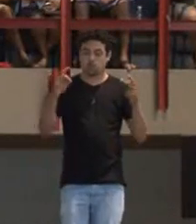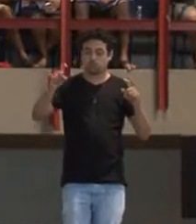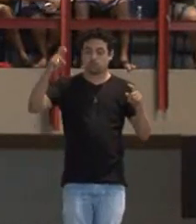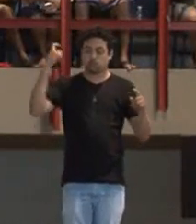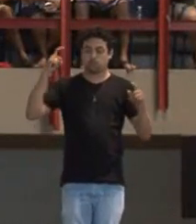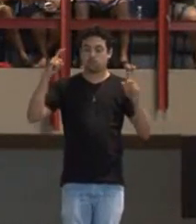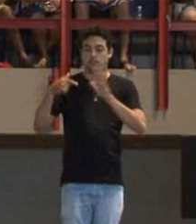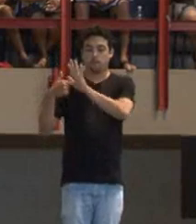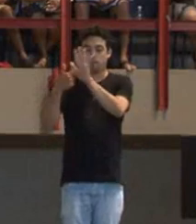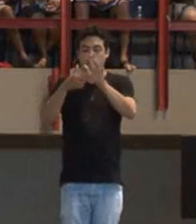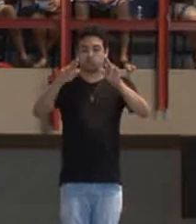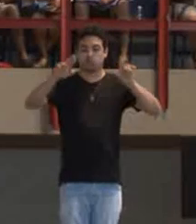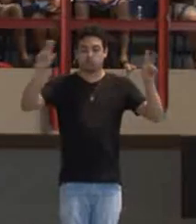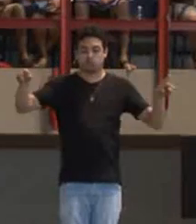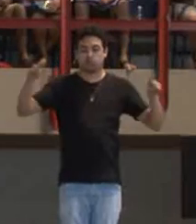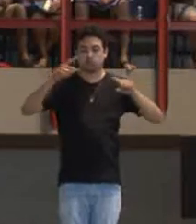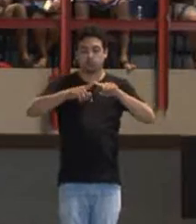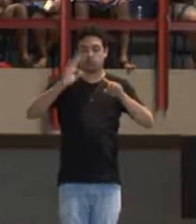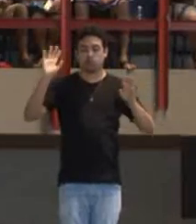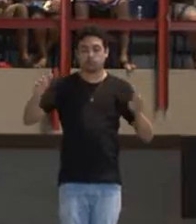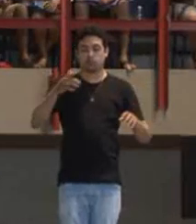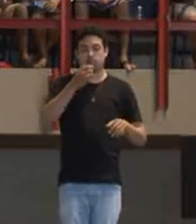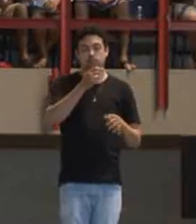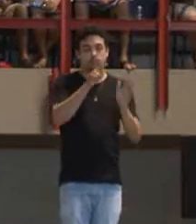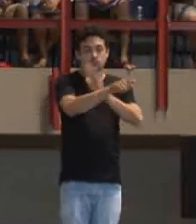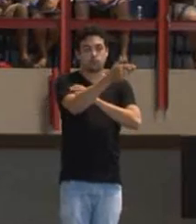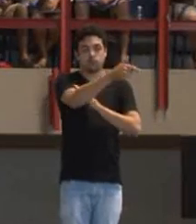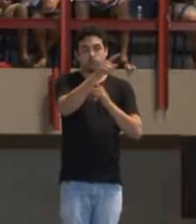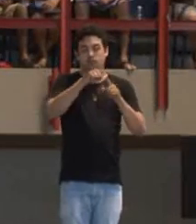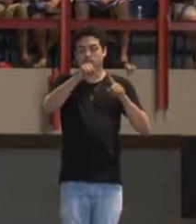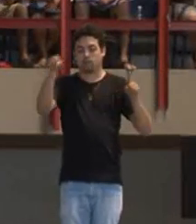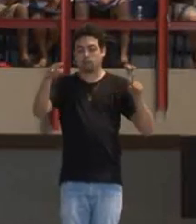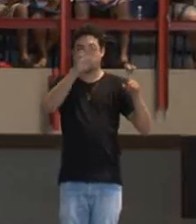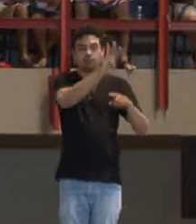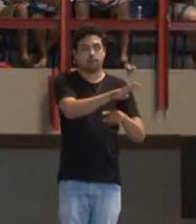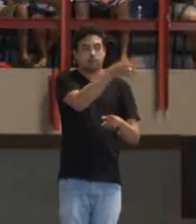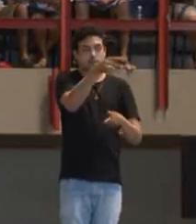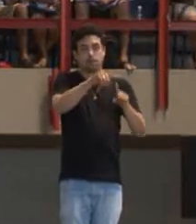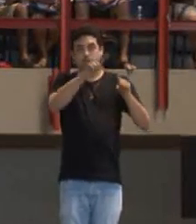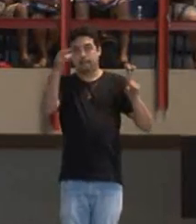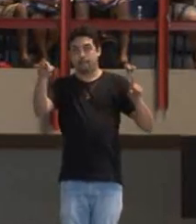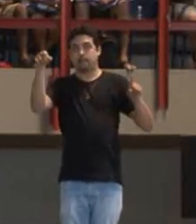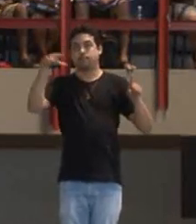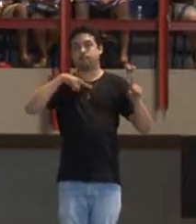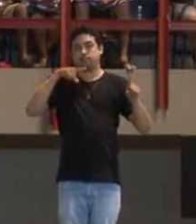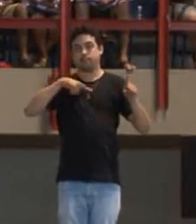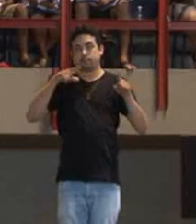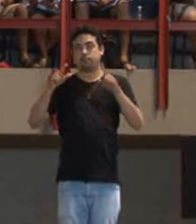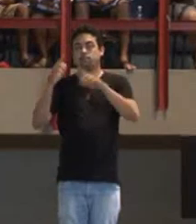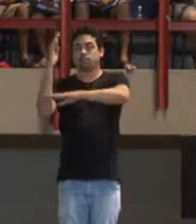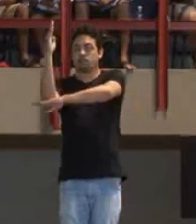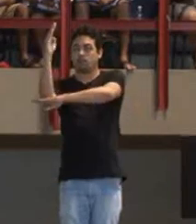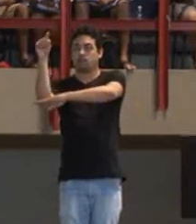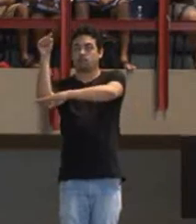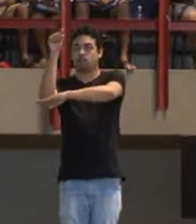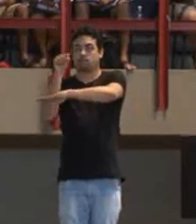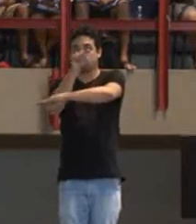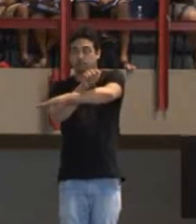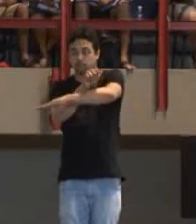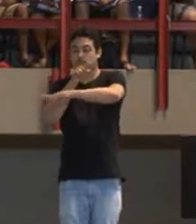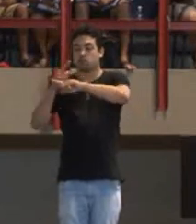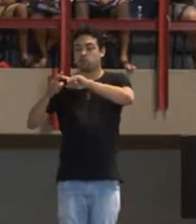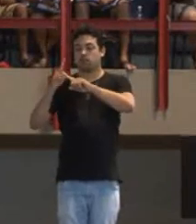de um jeito diferente. Naquela tinha uma tabela, nessa tem um gráfico. O Enem adora questões